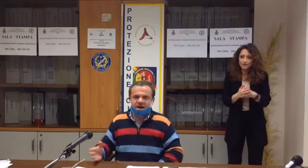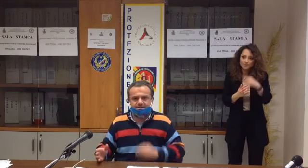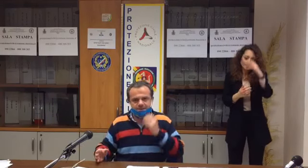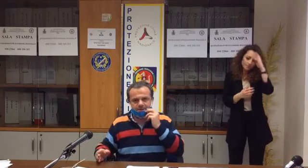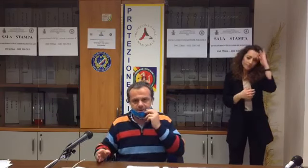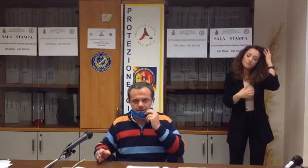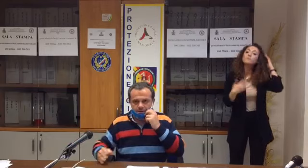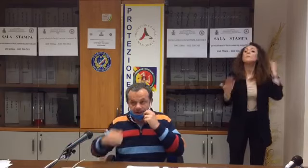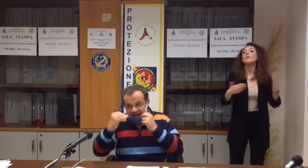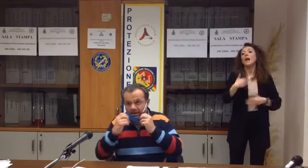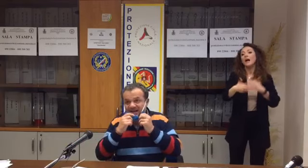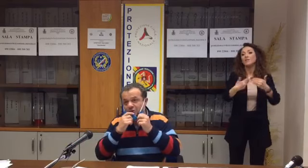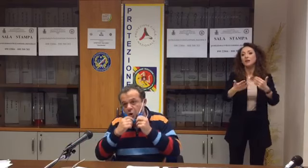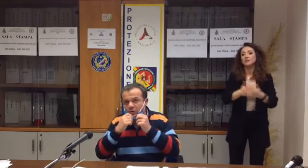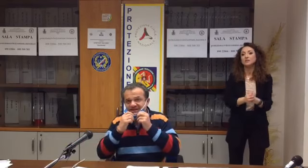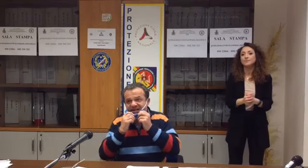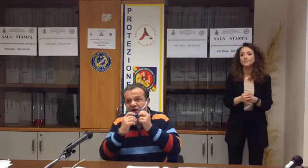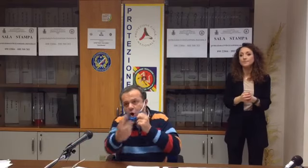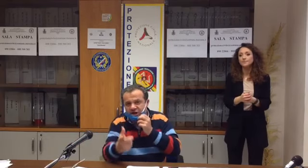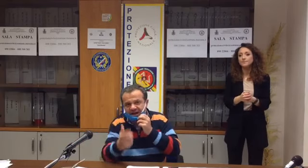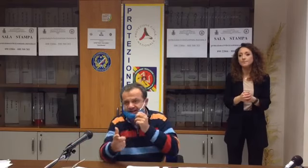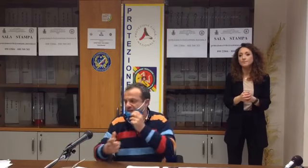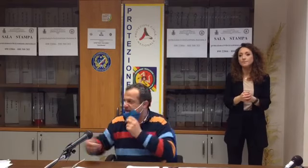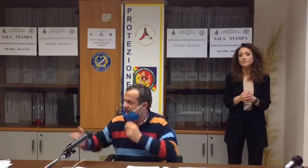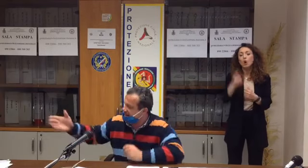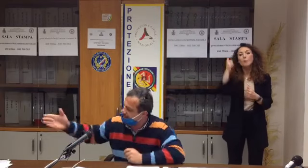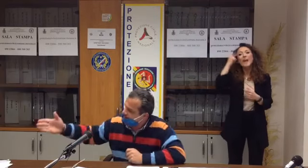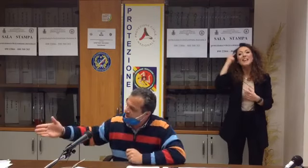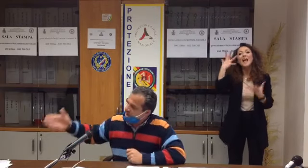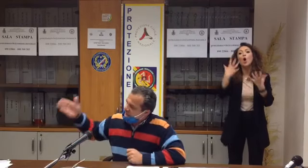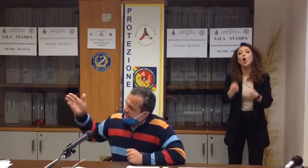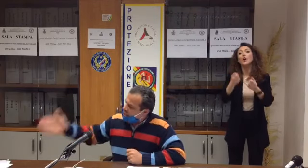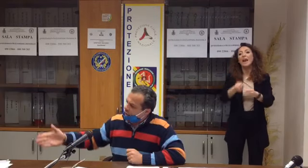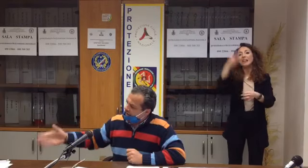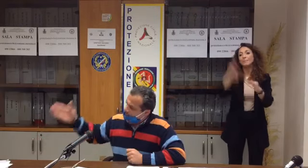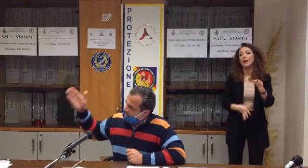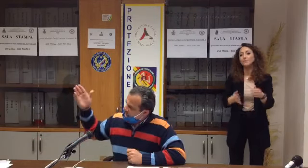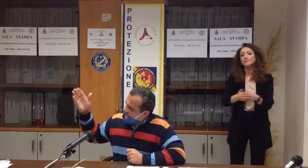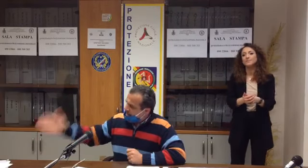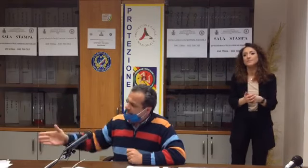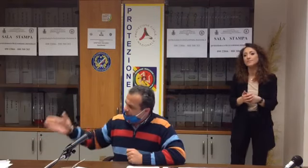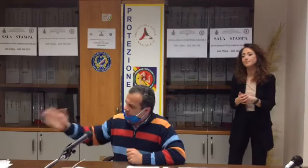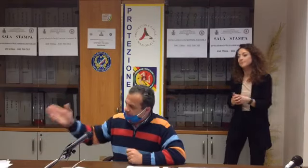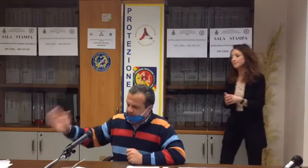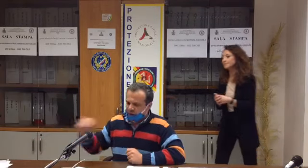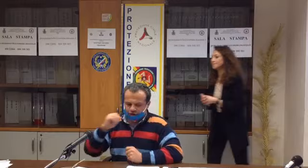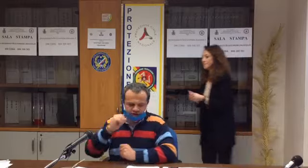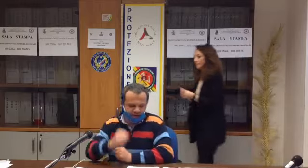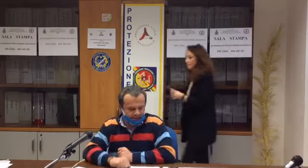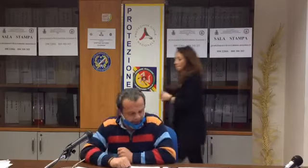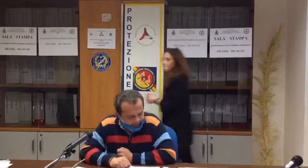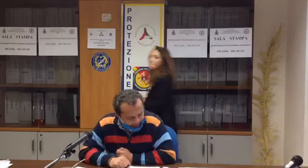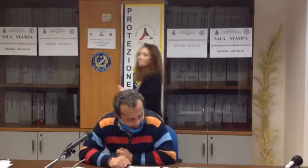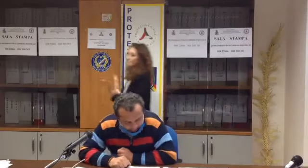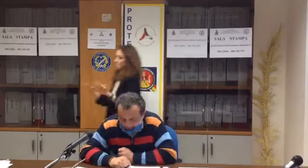Andiamo avanti, andiamo avanti con queste idee concrete e immediate. Allora, apriamo il fronte,